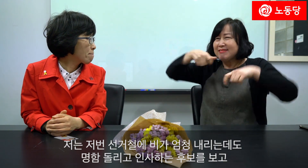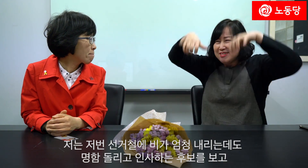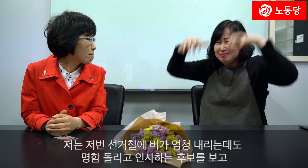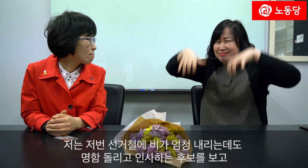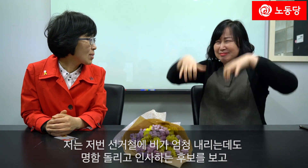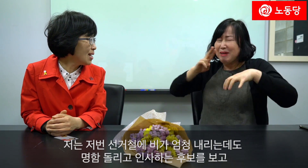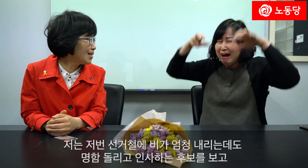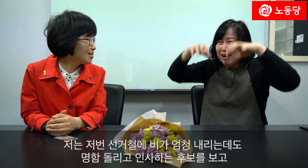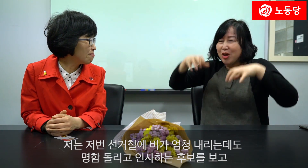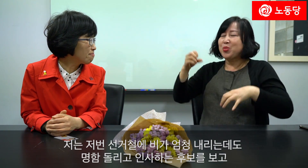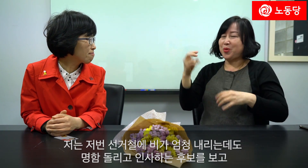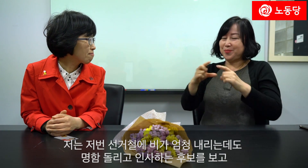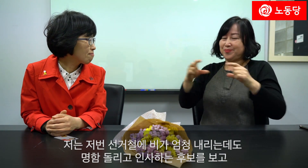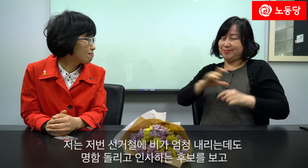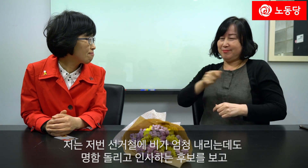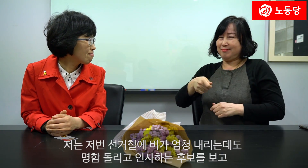네.